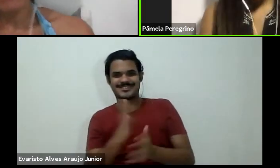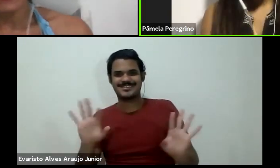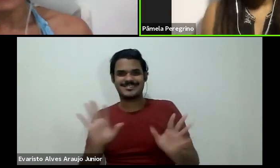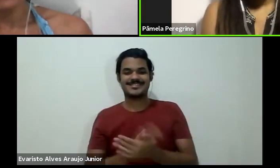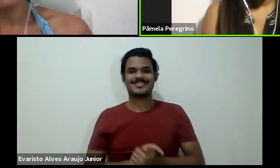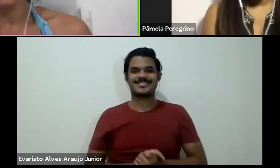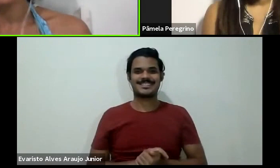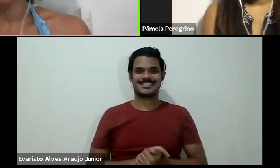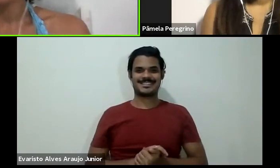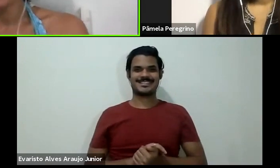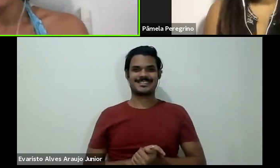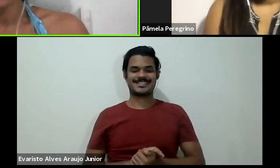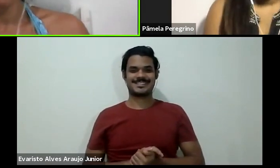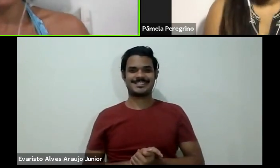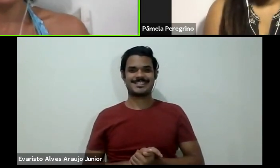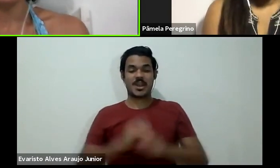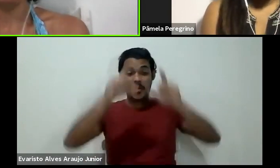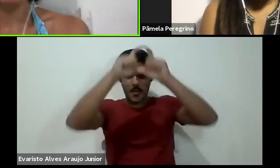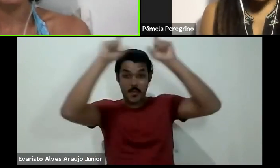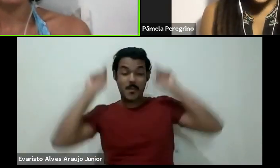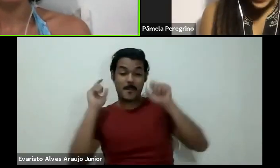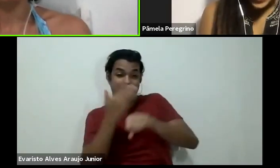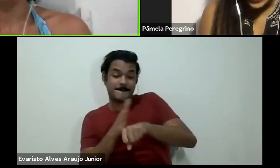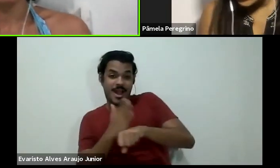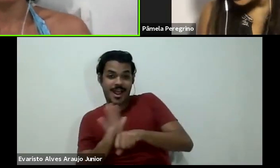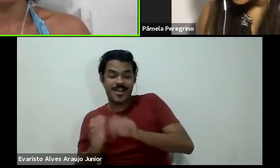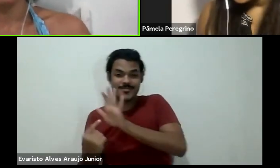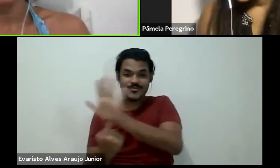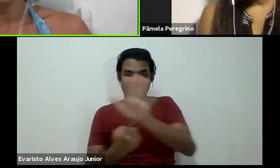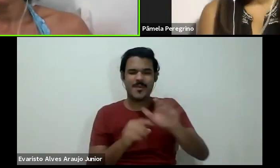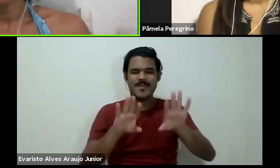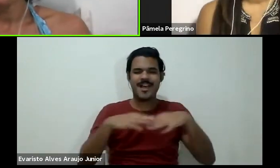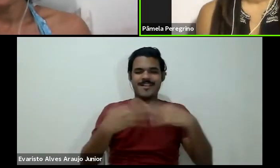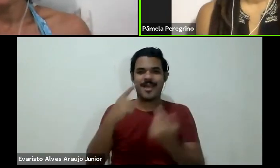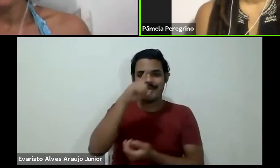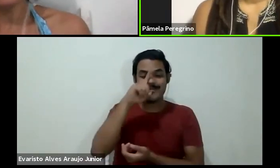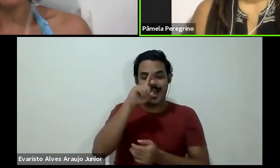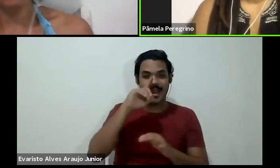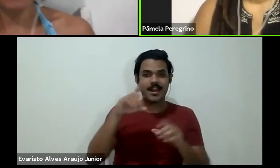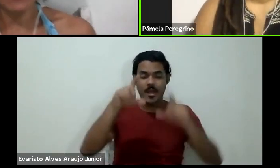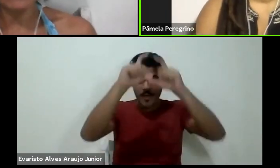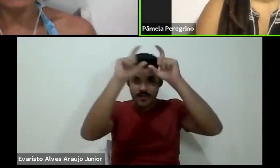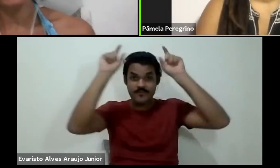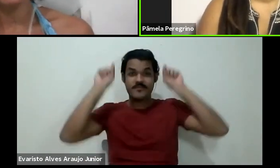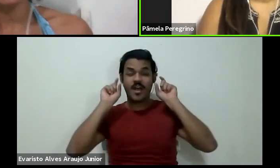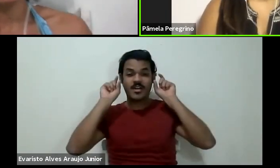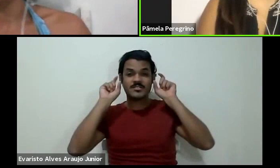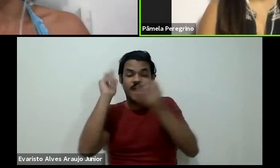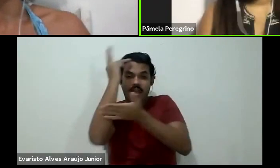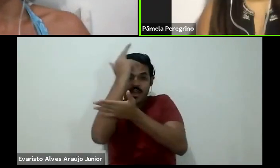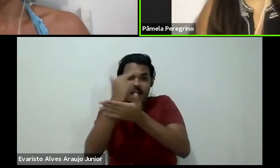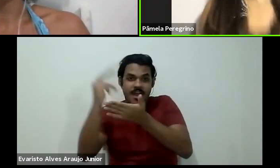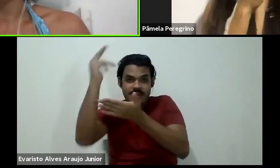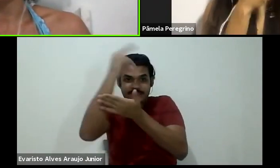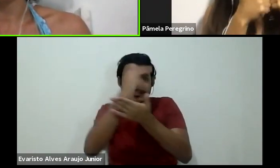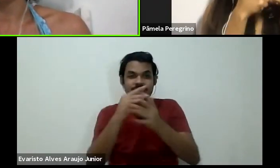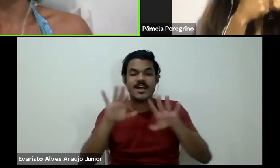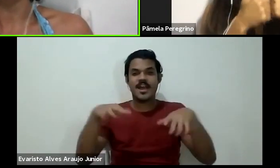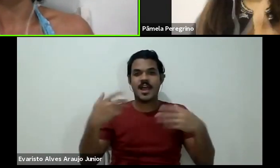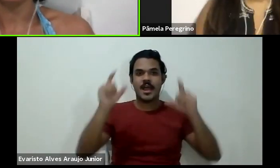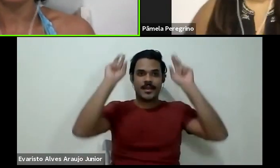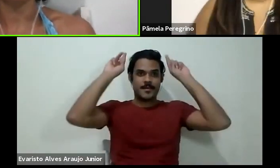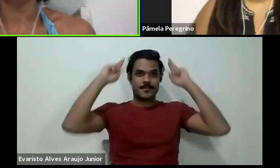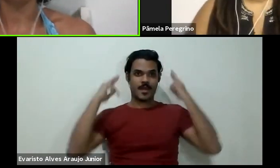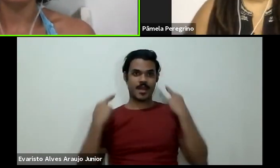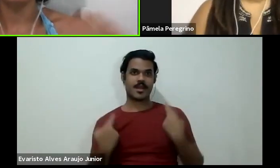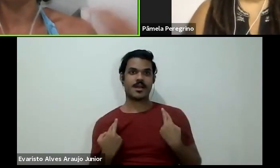Para mim apareceu uma faixa branca, agora está aparecendo amarela. É uma faixa estampada com estampas no cabelo, ela está